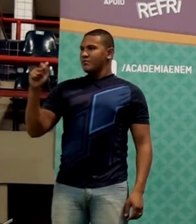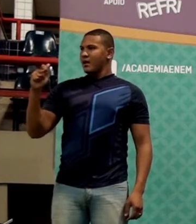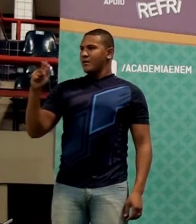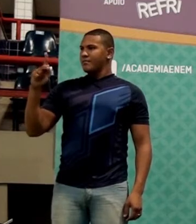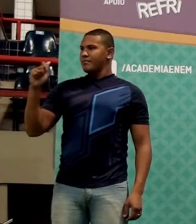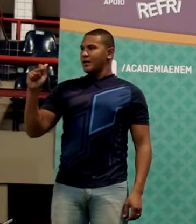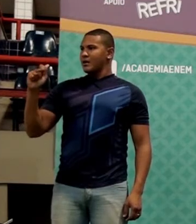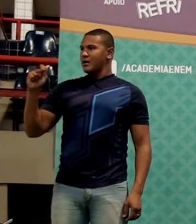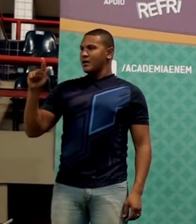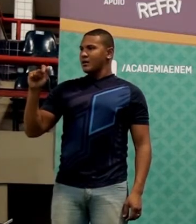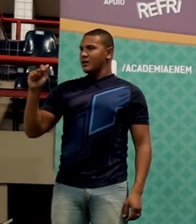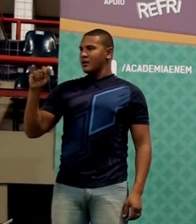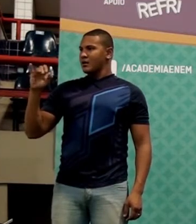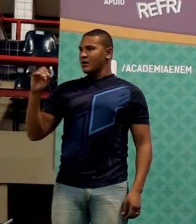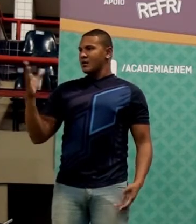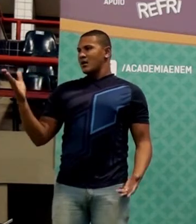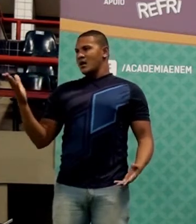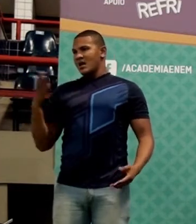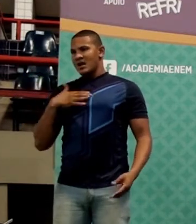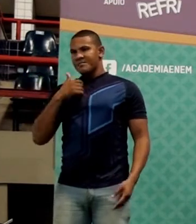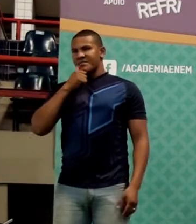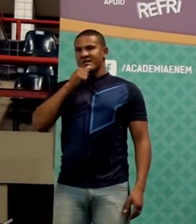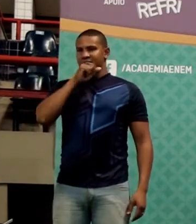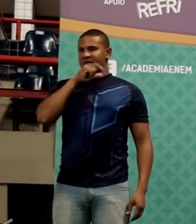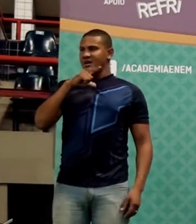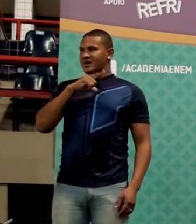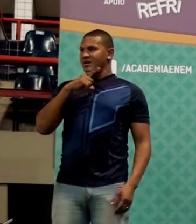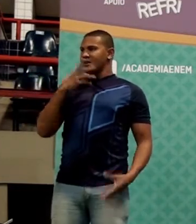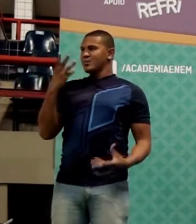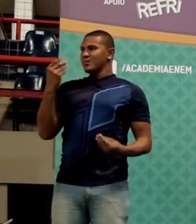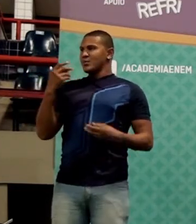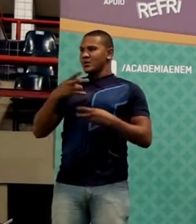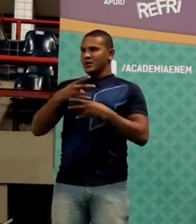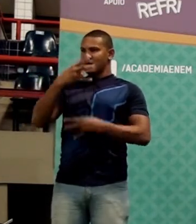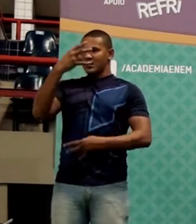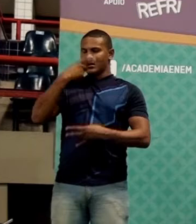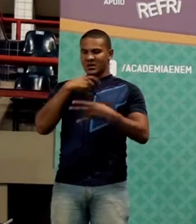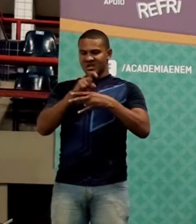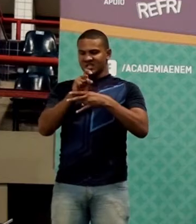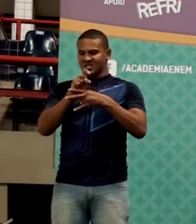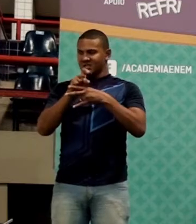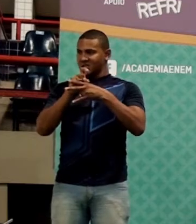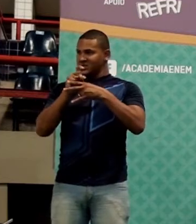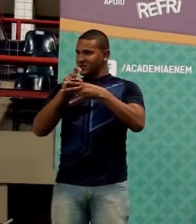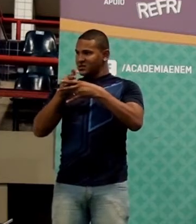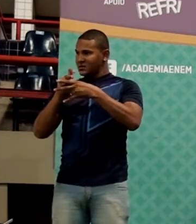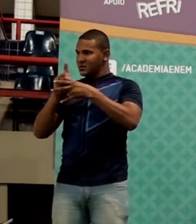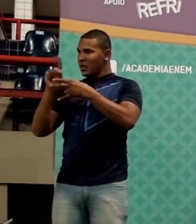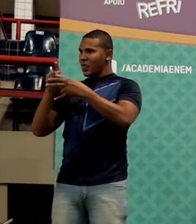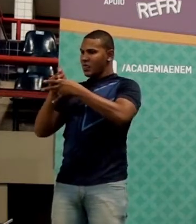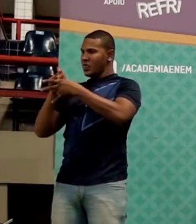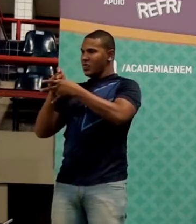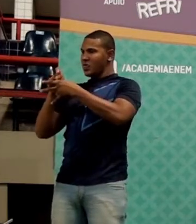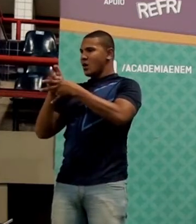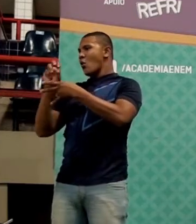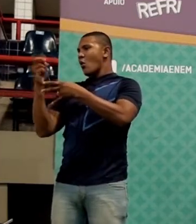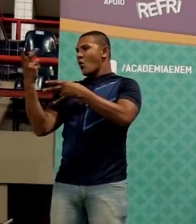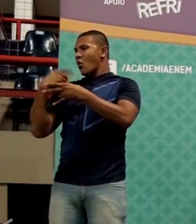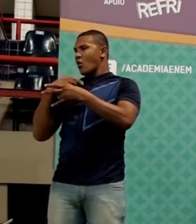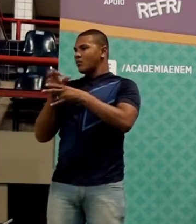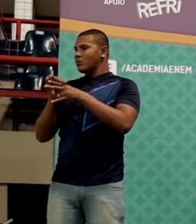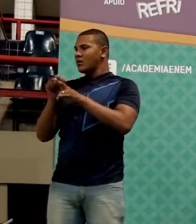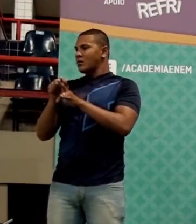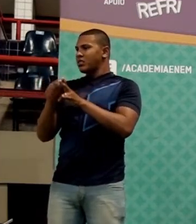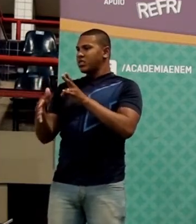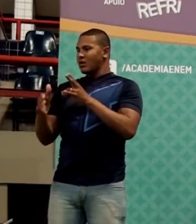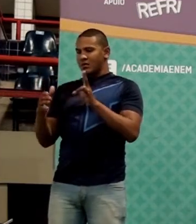mãe tem um zoológico todinho nas costas, que tem não sei quantos bicos de papagaio, que o pessoal chama de hérnia de disco.